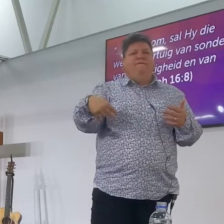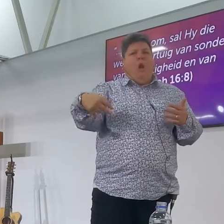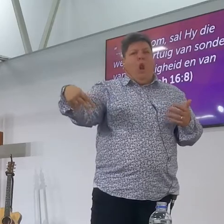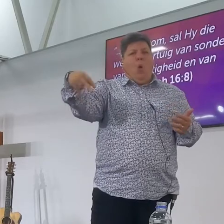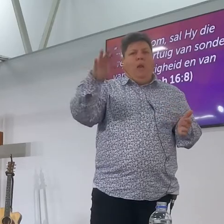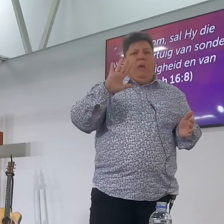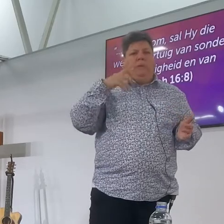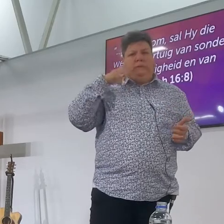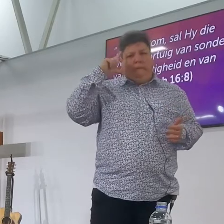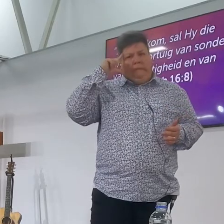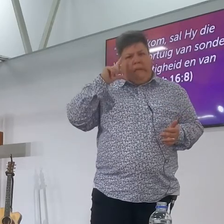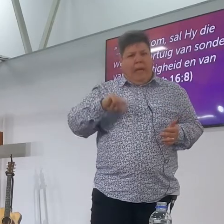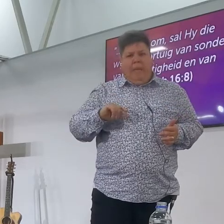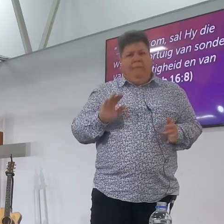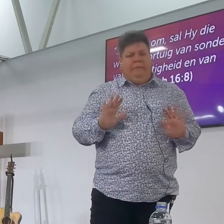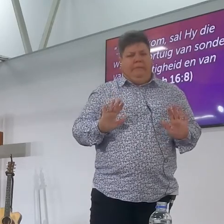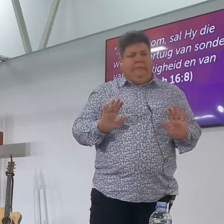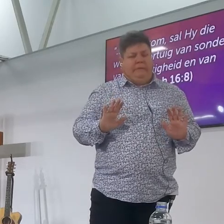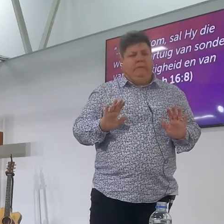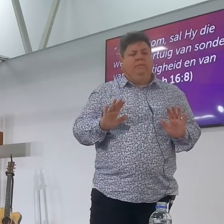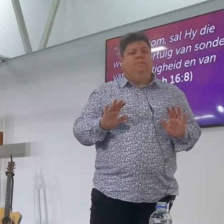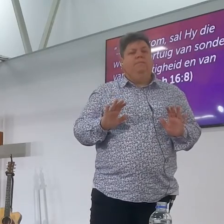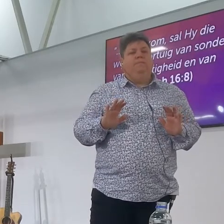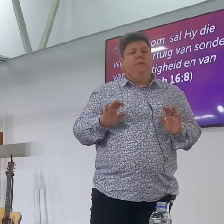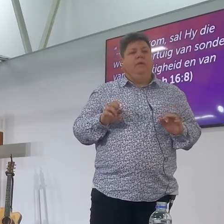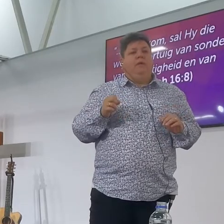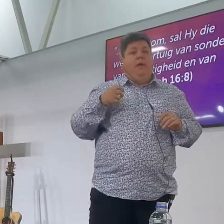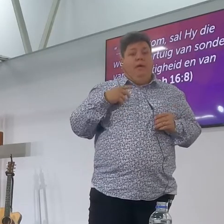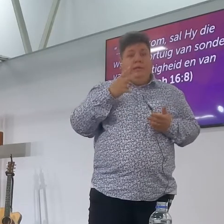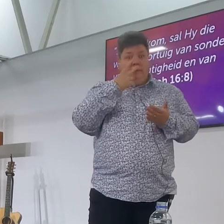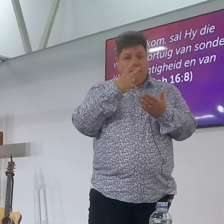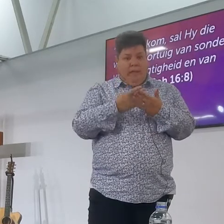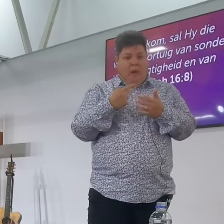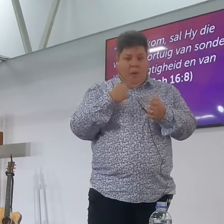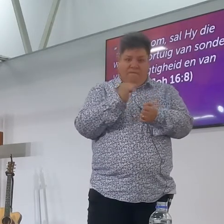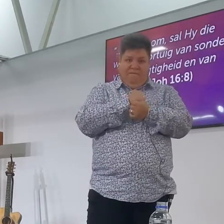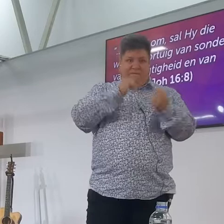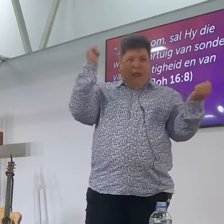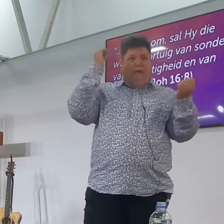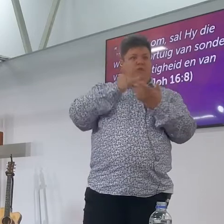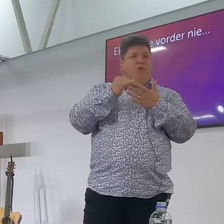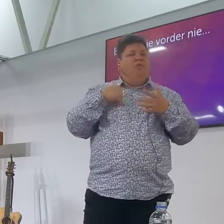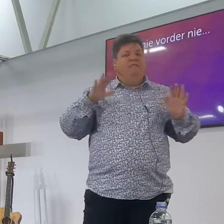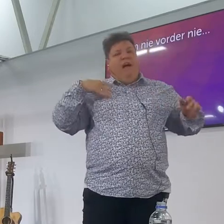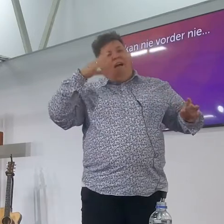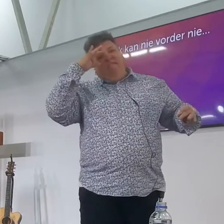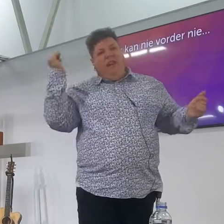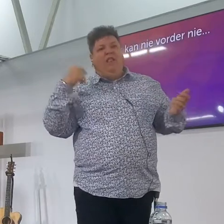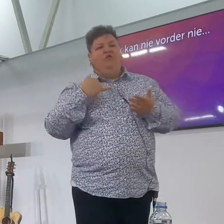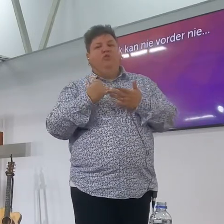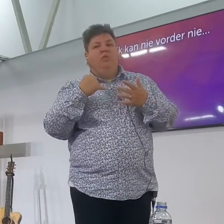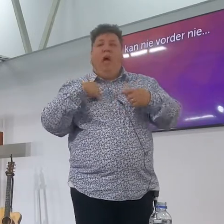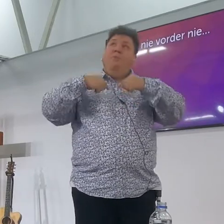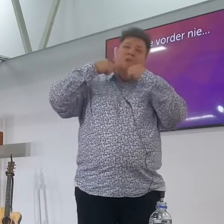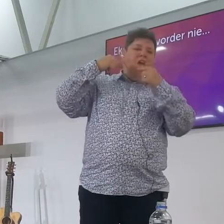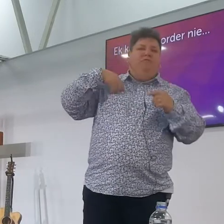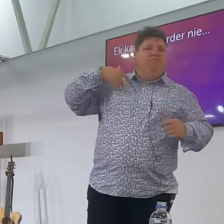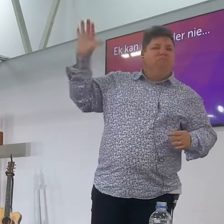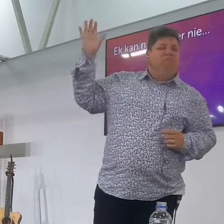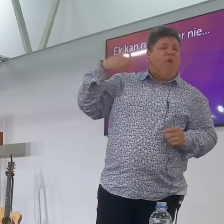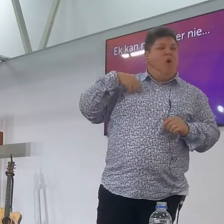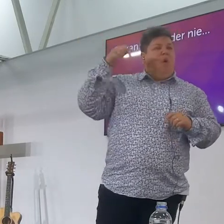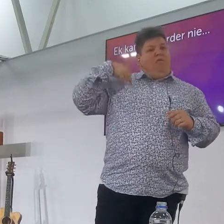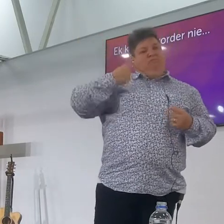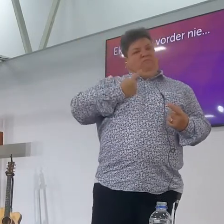nou net, en partykeer, as ek die woord vry ons so na sonde, en dis hoekom ons vir mekaar moet sê, die Here, ek gaan